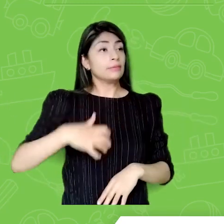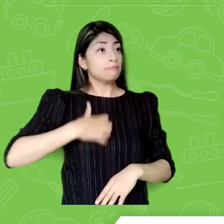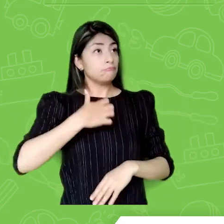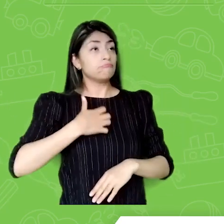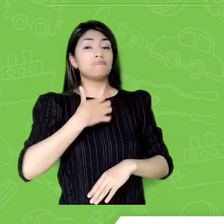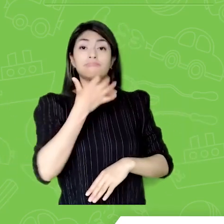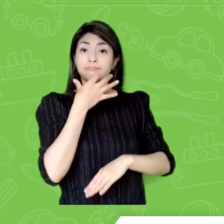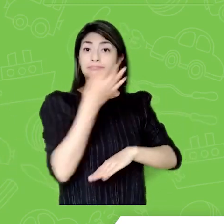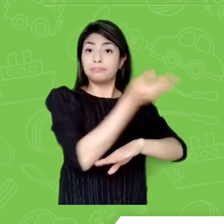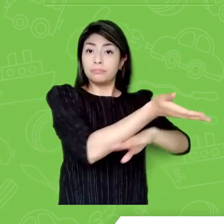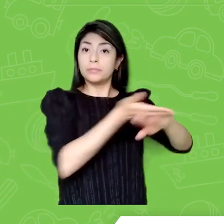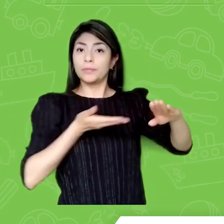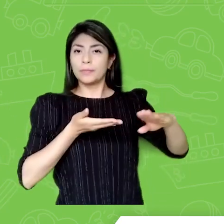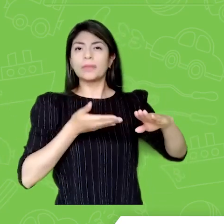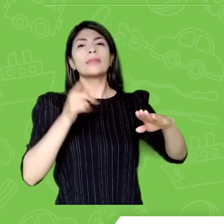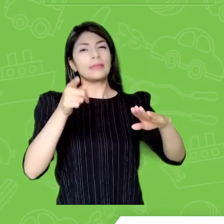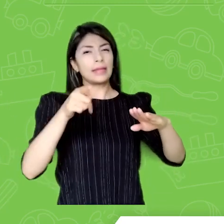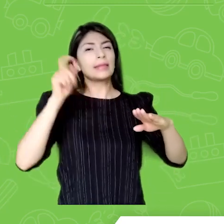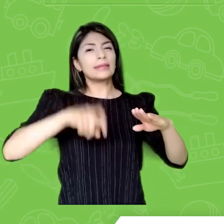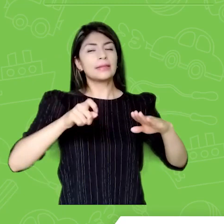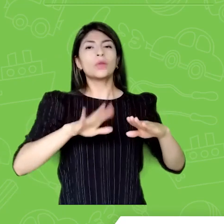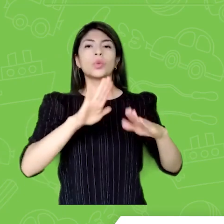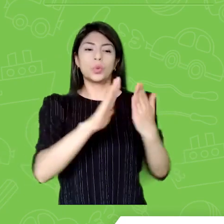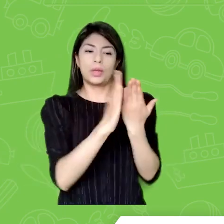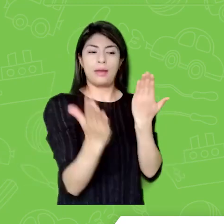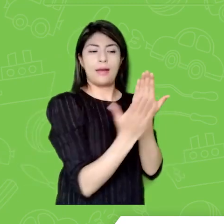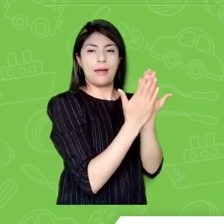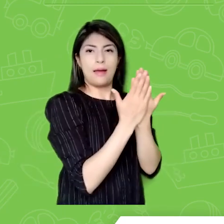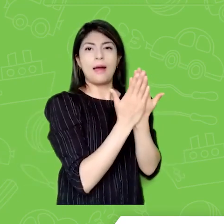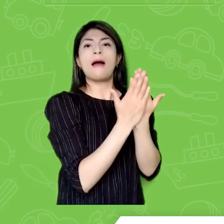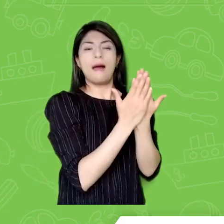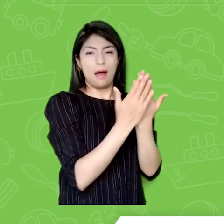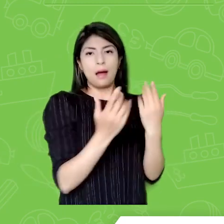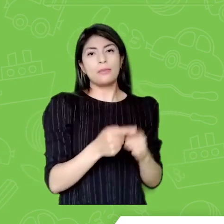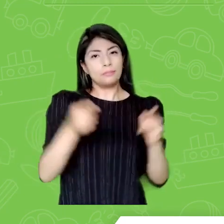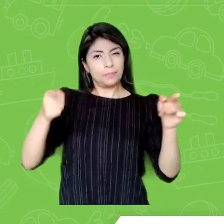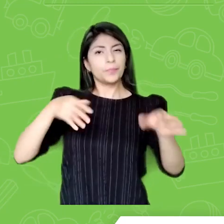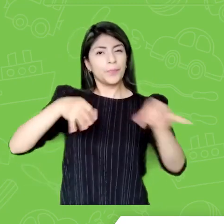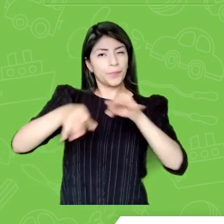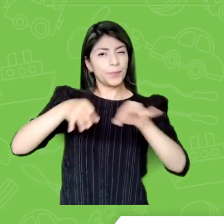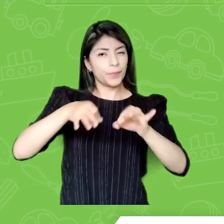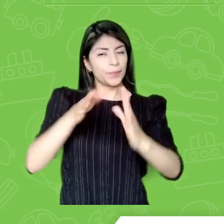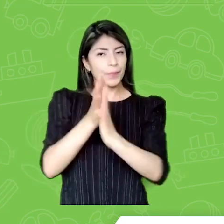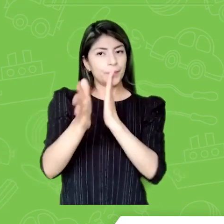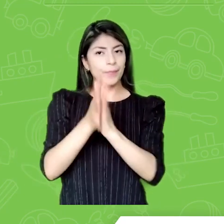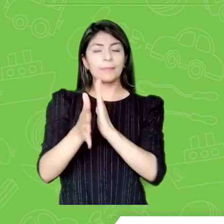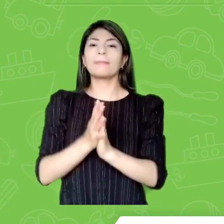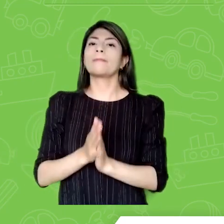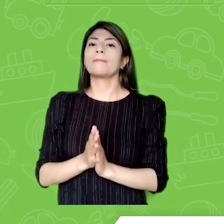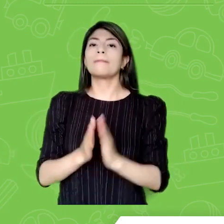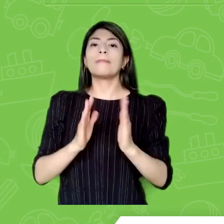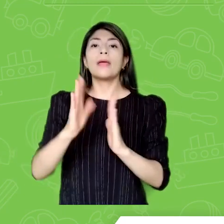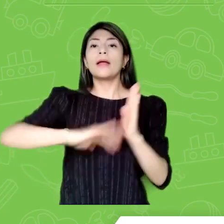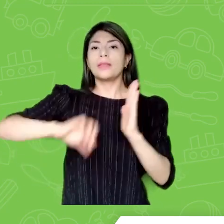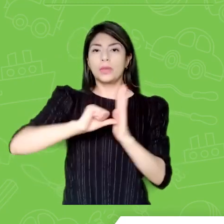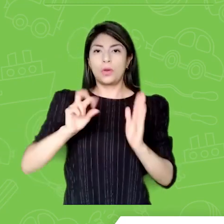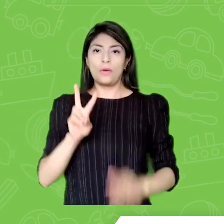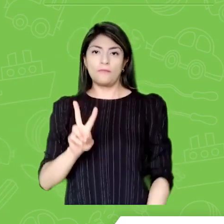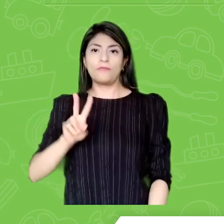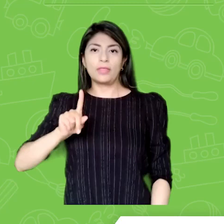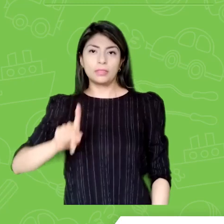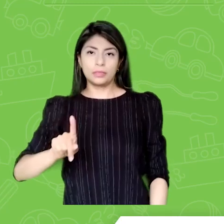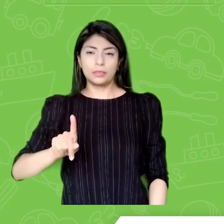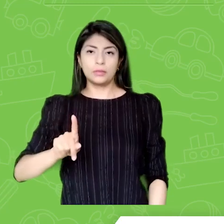las reclamaciones en esta prueba debe ser consultada en los correspondientes apartes del anexo del presente acuerdo.